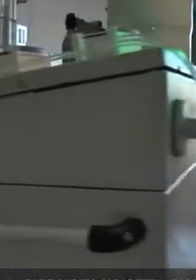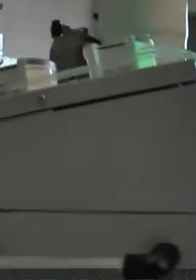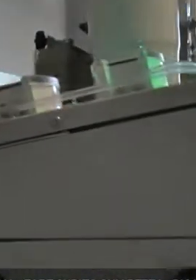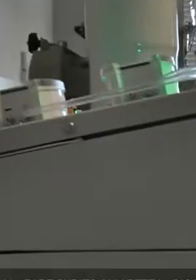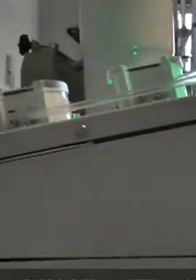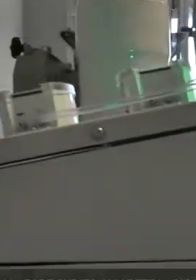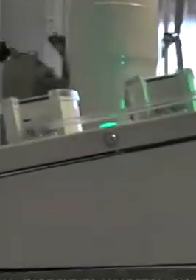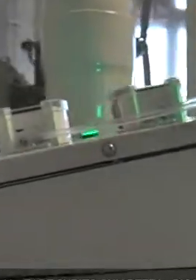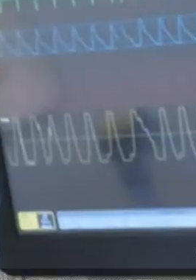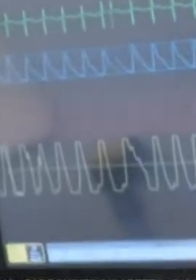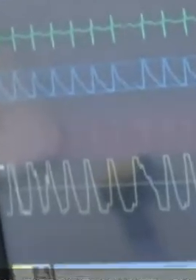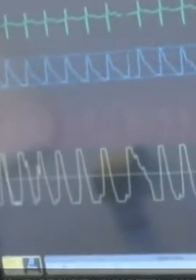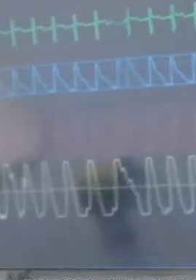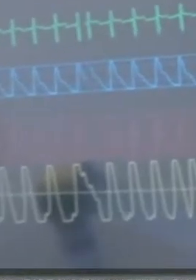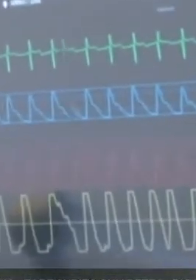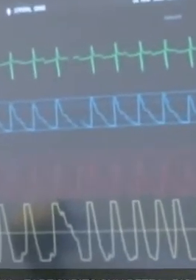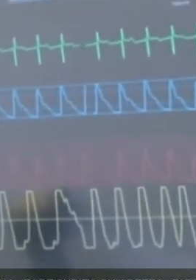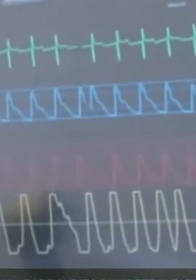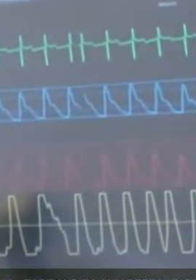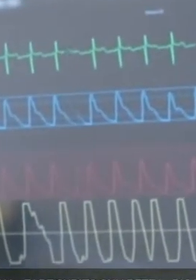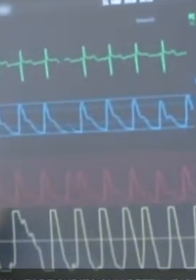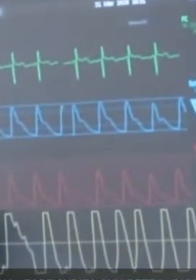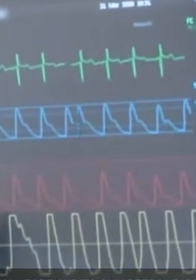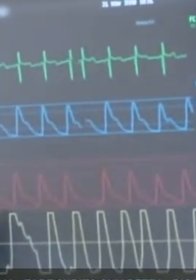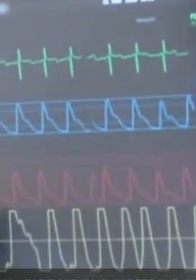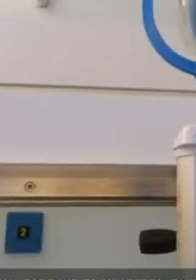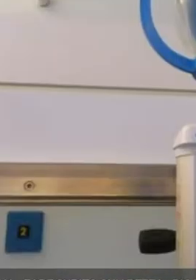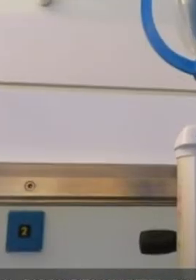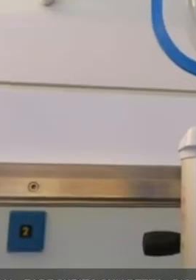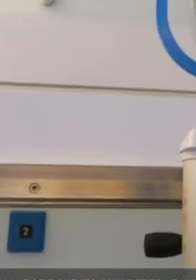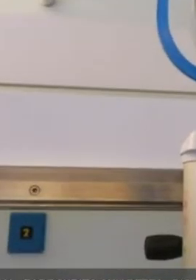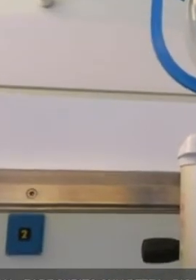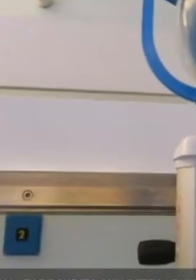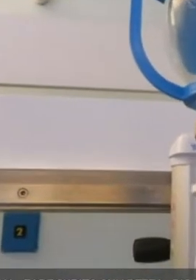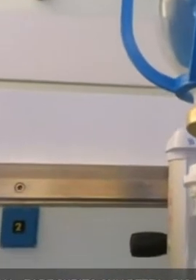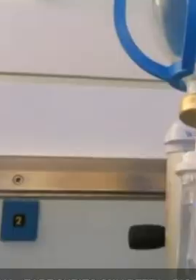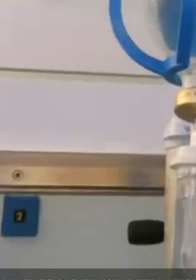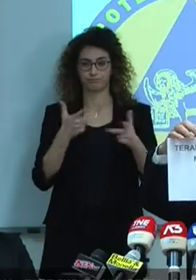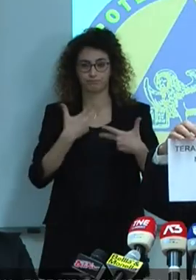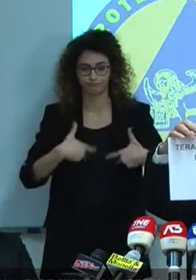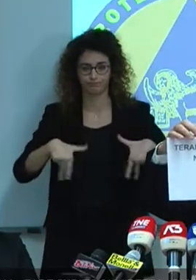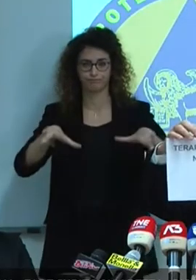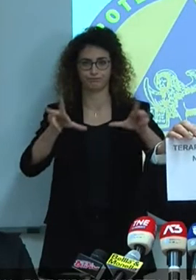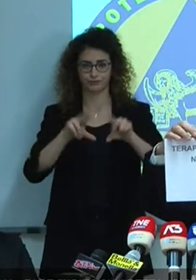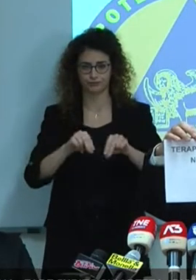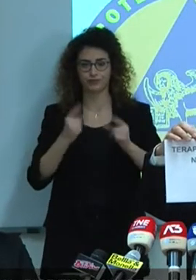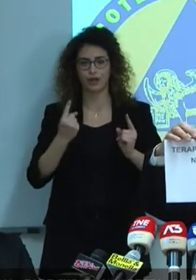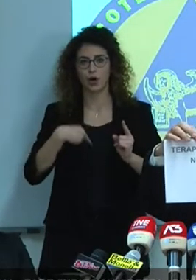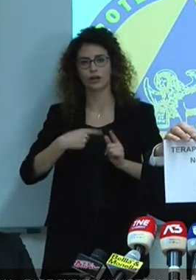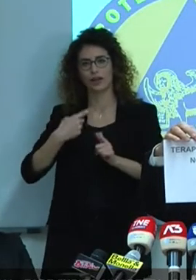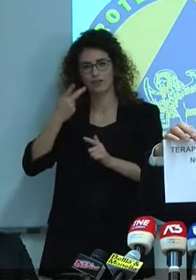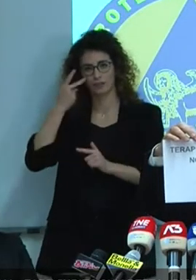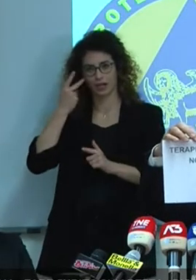Veneto, Dolo, Villafranca, Schiavonia, per citarne alcuni, man mano dovranno iniziare a lasciare indietro l'attività ordinaria. Se fossimo a